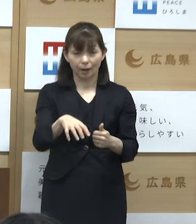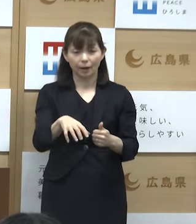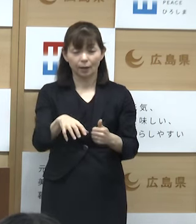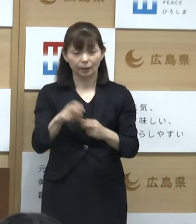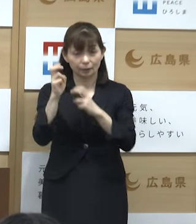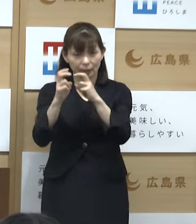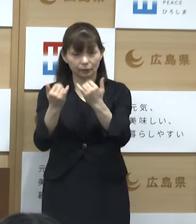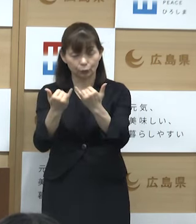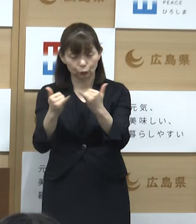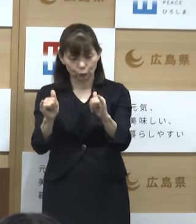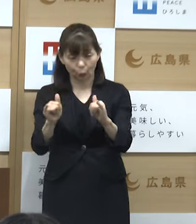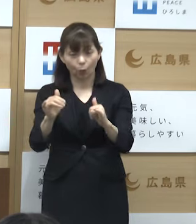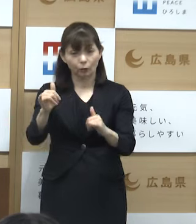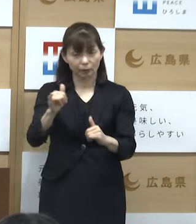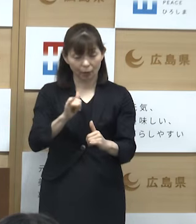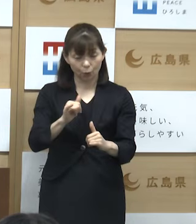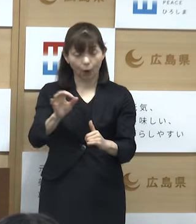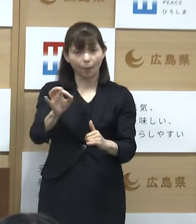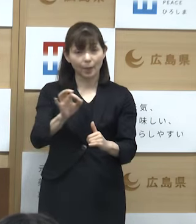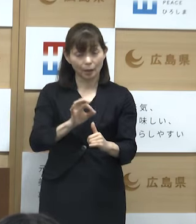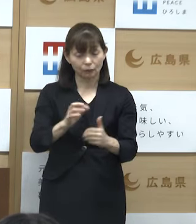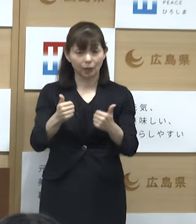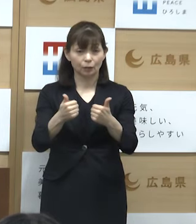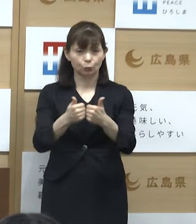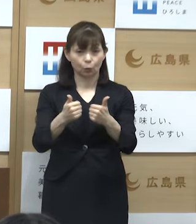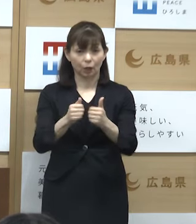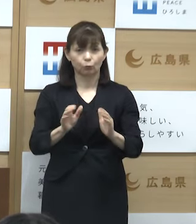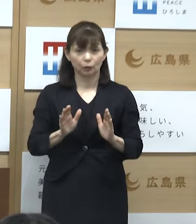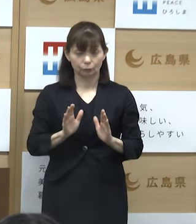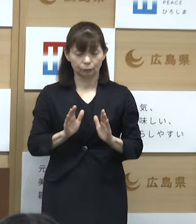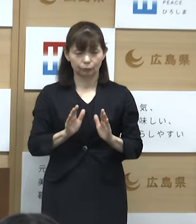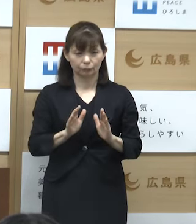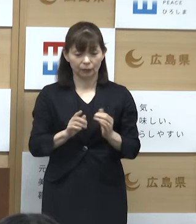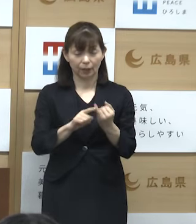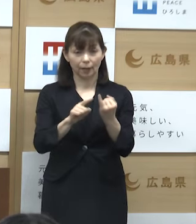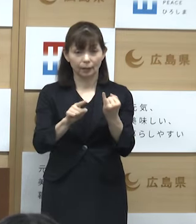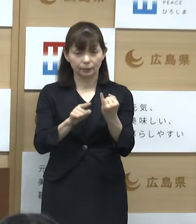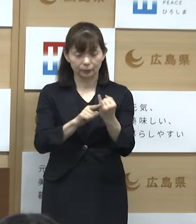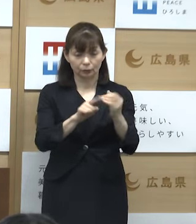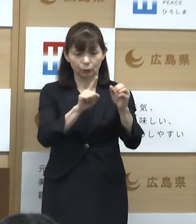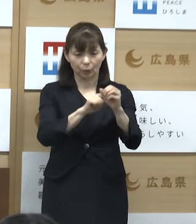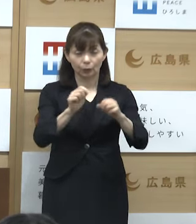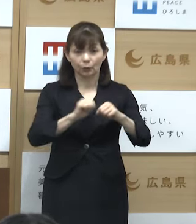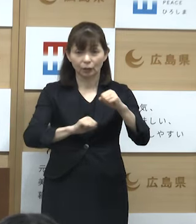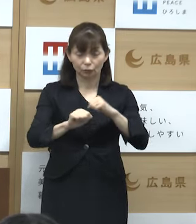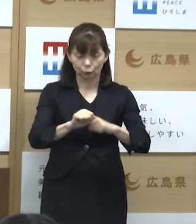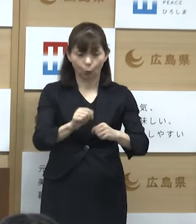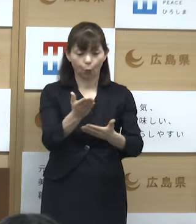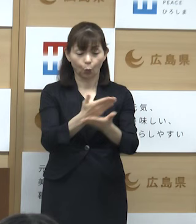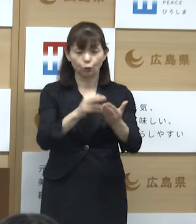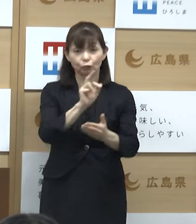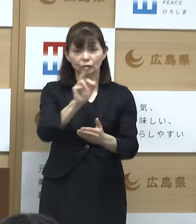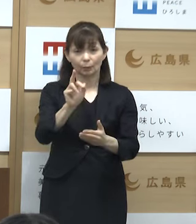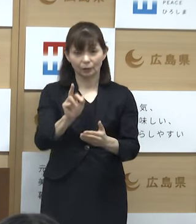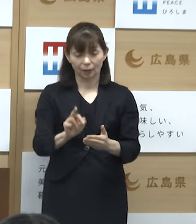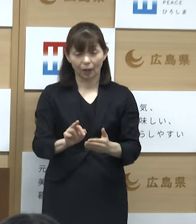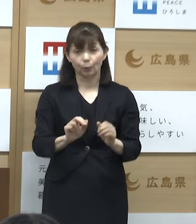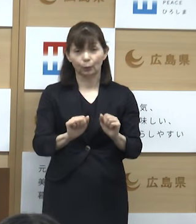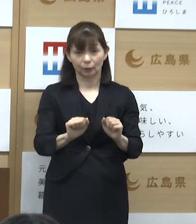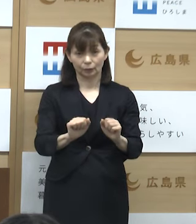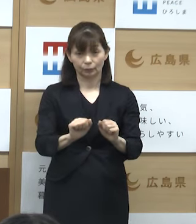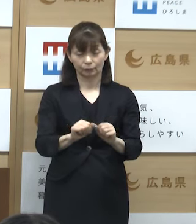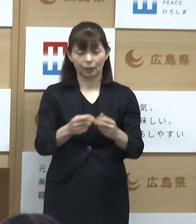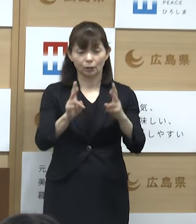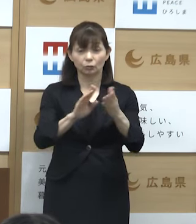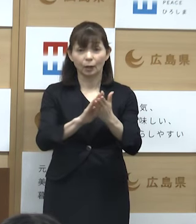やメールによる相談をお受けしているほか、妊活セミナーや交流会なども実施しております。県では引き